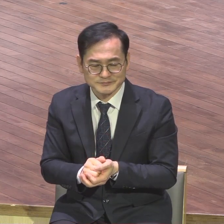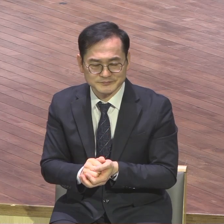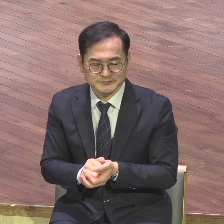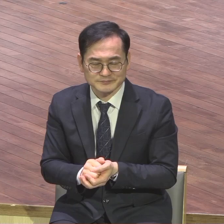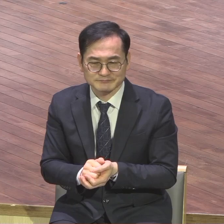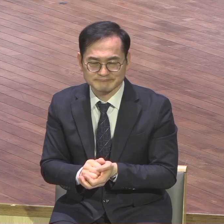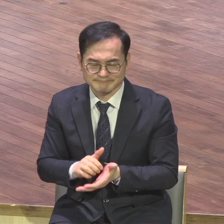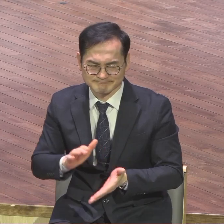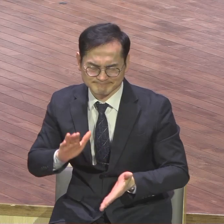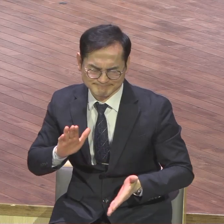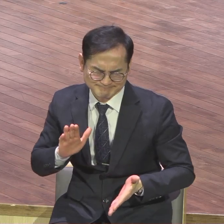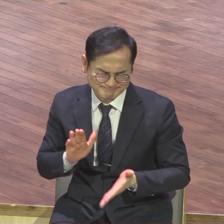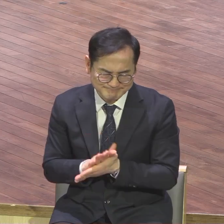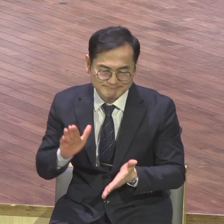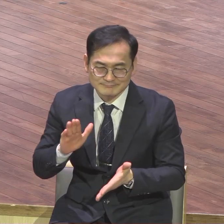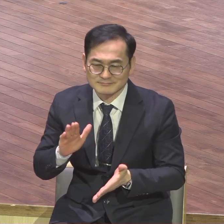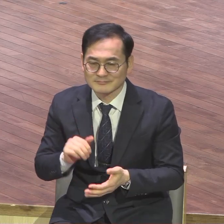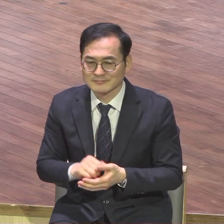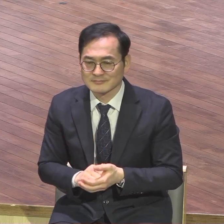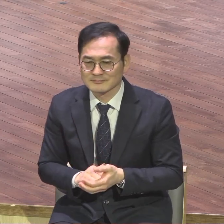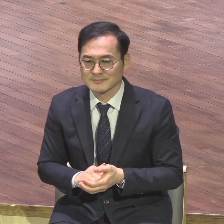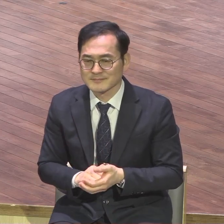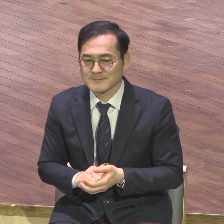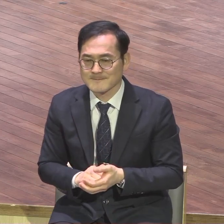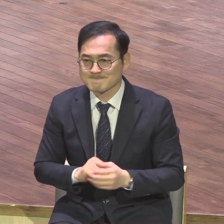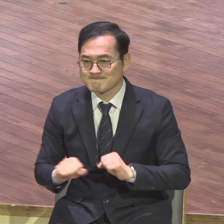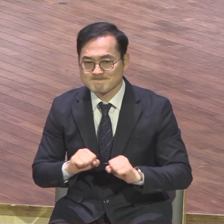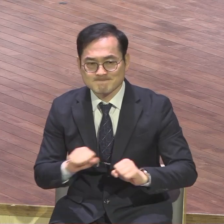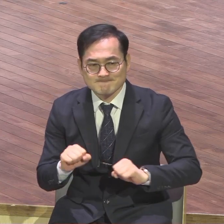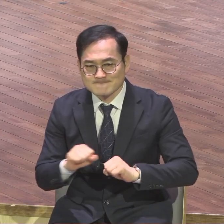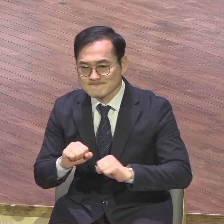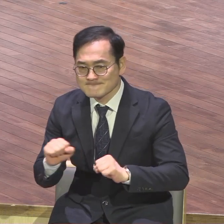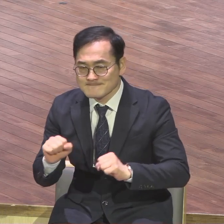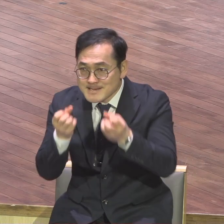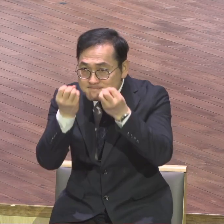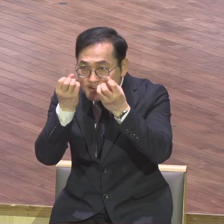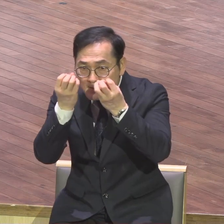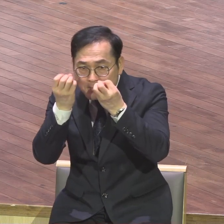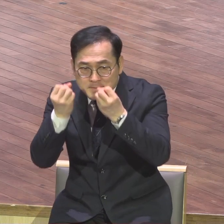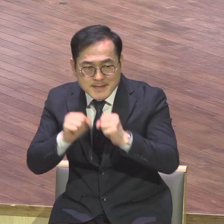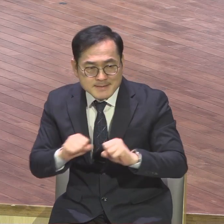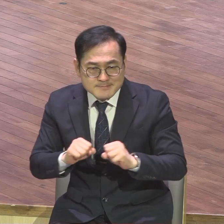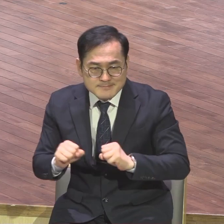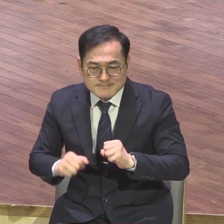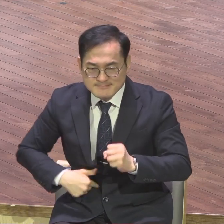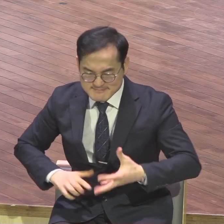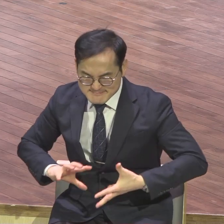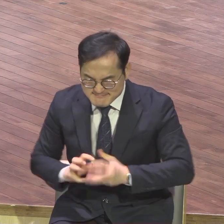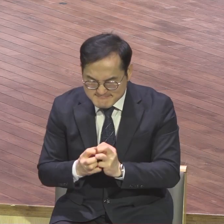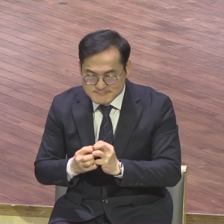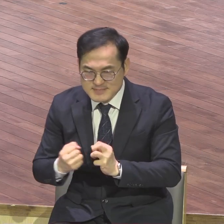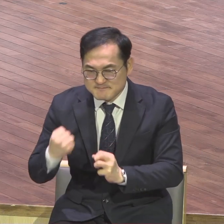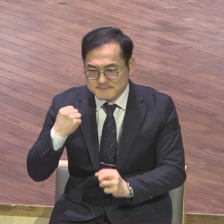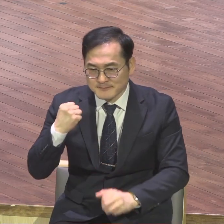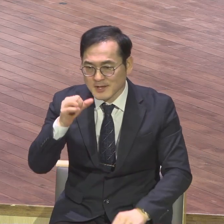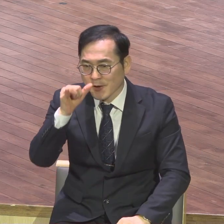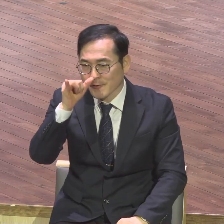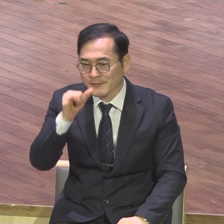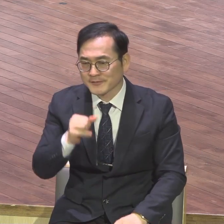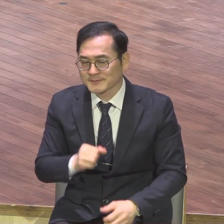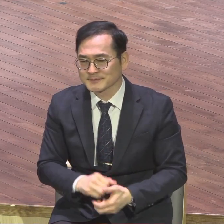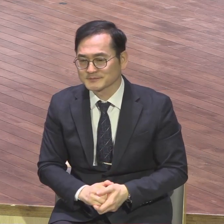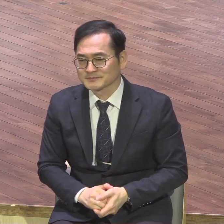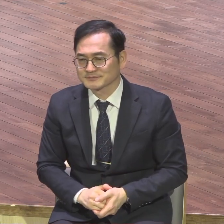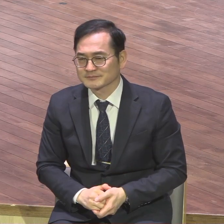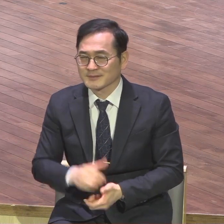엄청난 열정이 있어요. 이 샘솟는 이 열정, 일심 전심 지속하는 열정, 그리고 하나님에